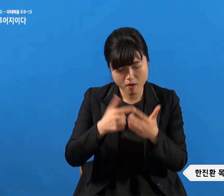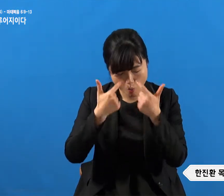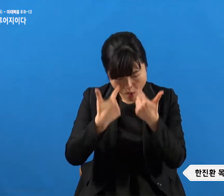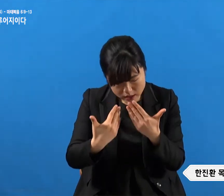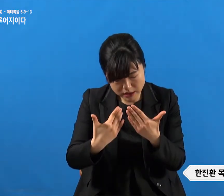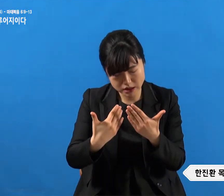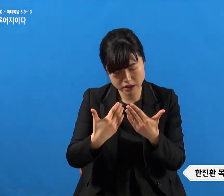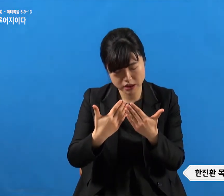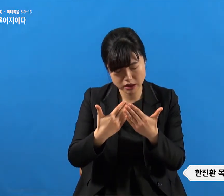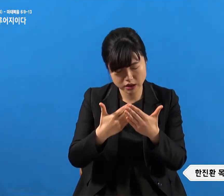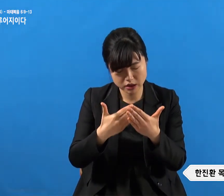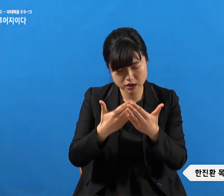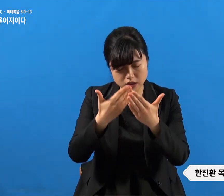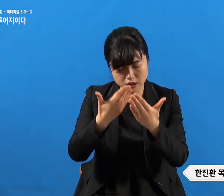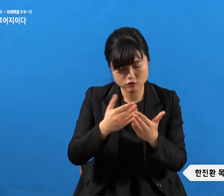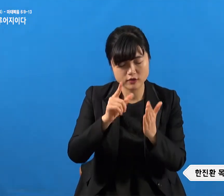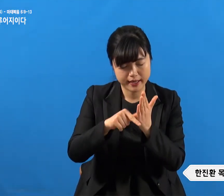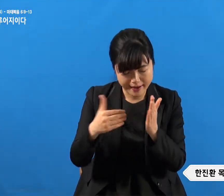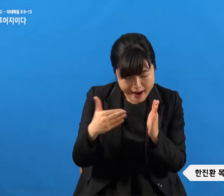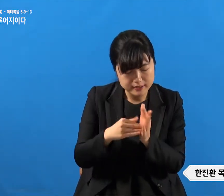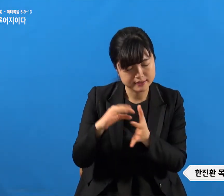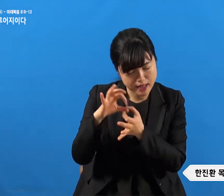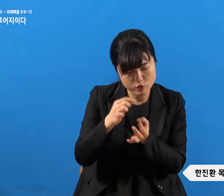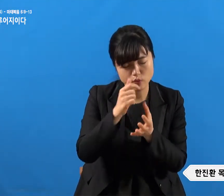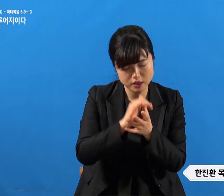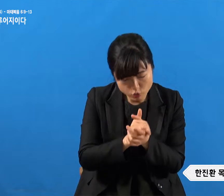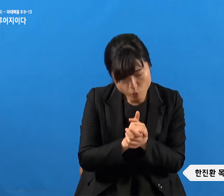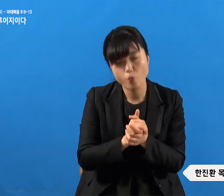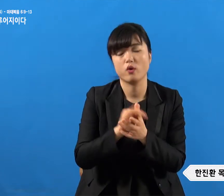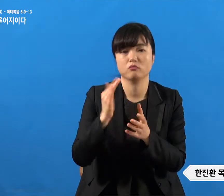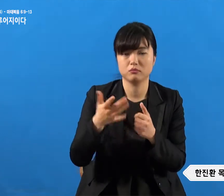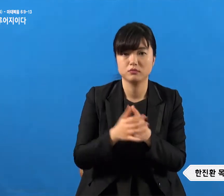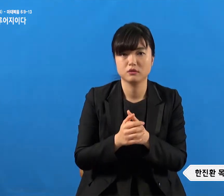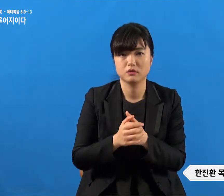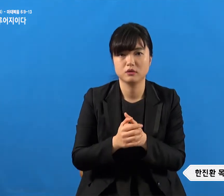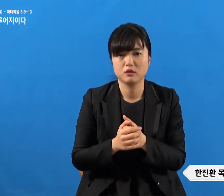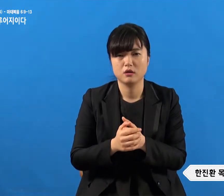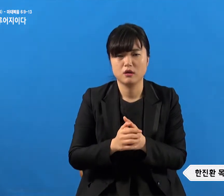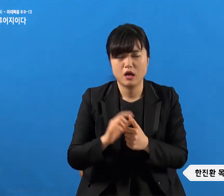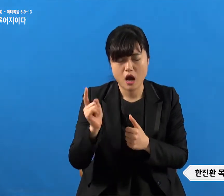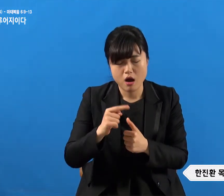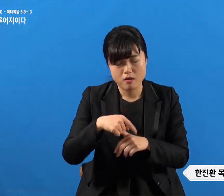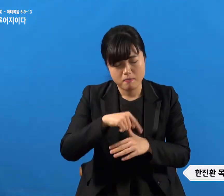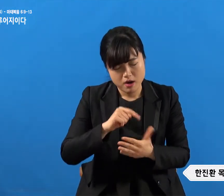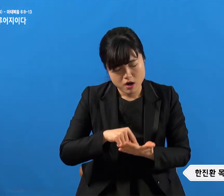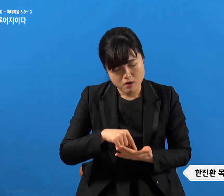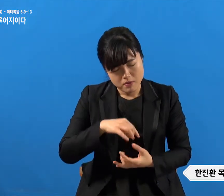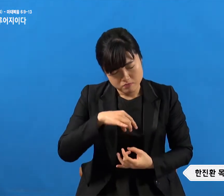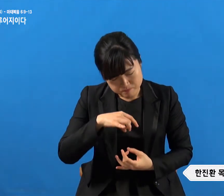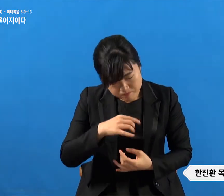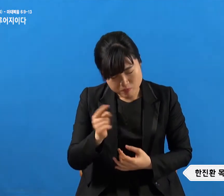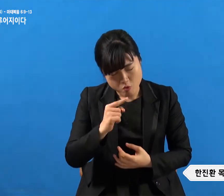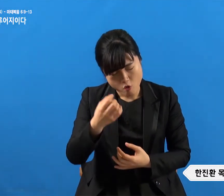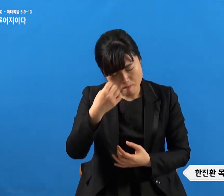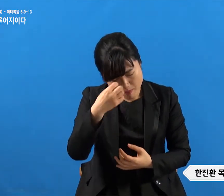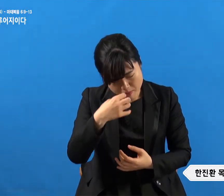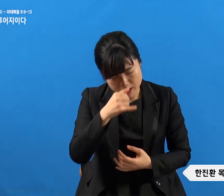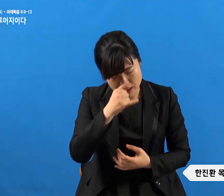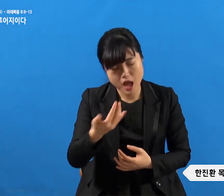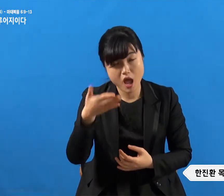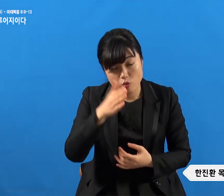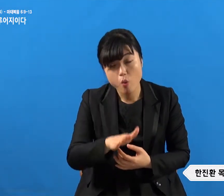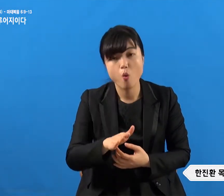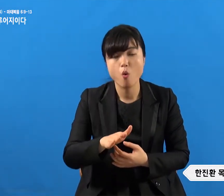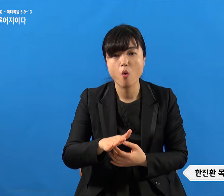확신이 들 때까지 기도하면서 찾아봐야 됩니다. 아무리 어떤 속에서 음성이 들리고 내적 확신이